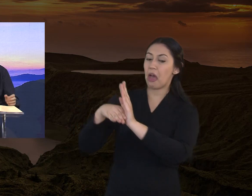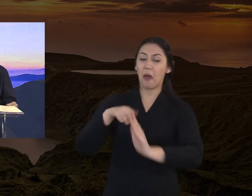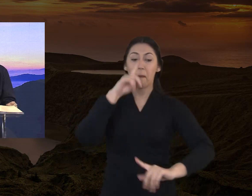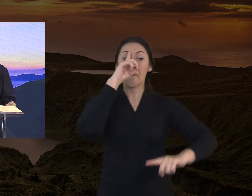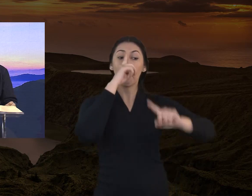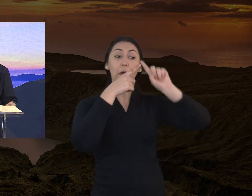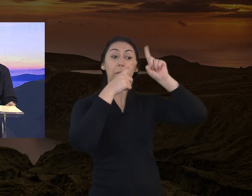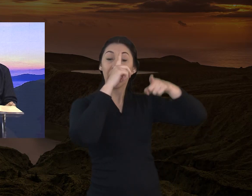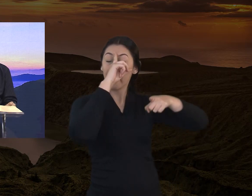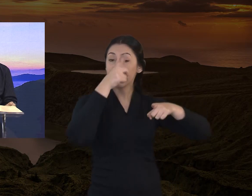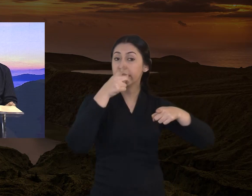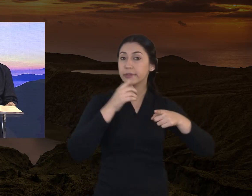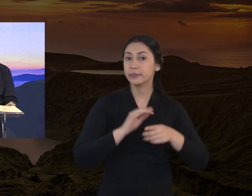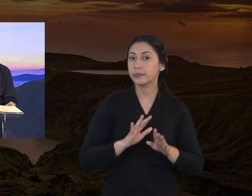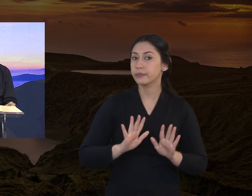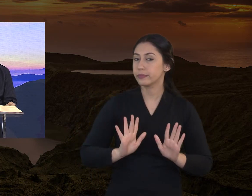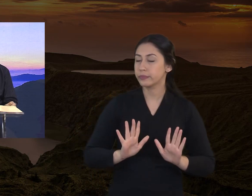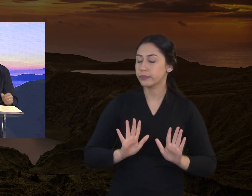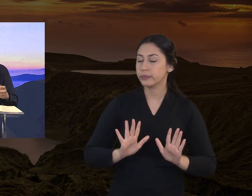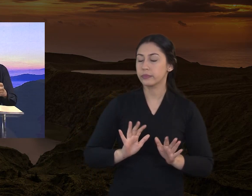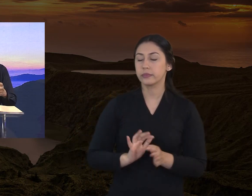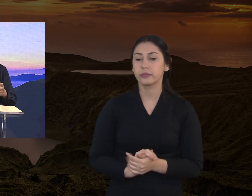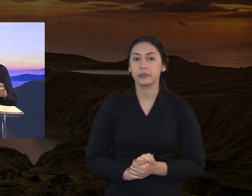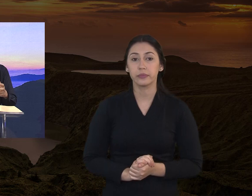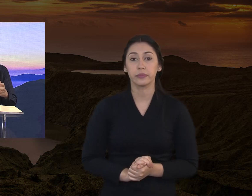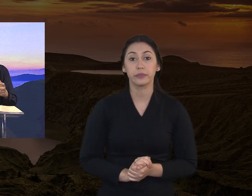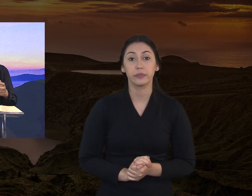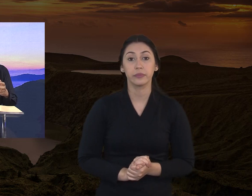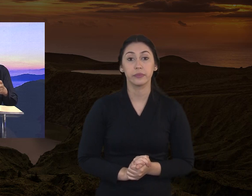reger o universo, mas esse